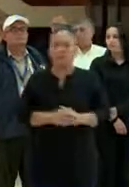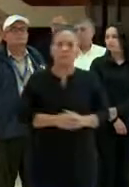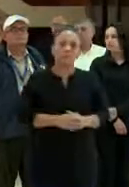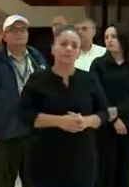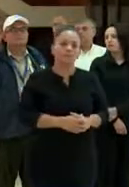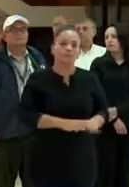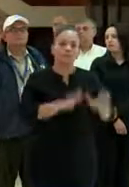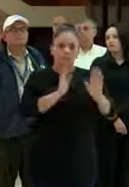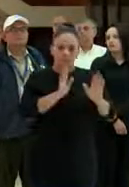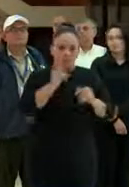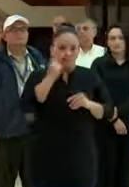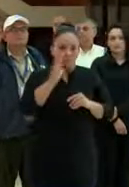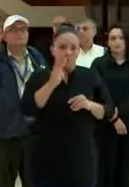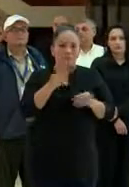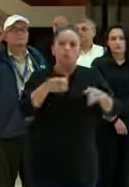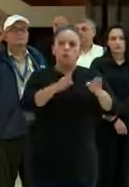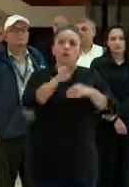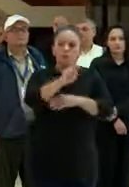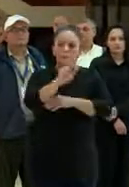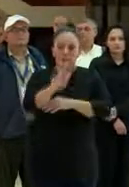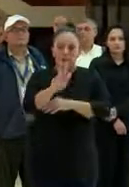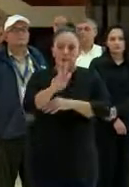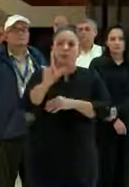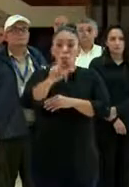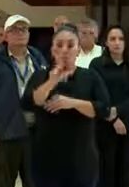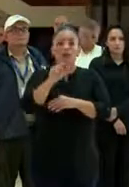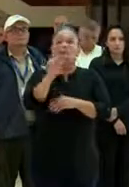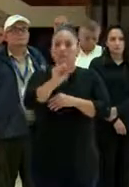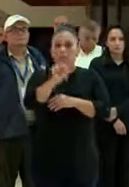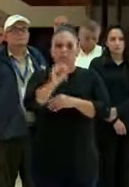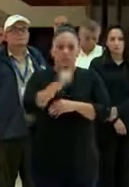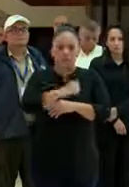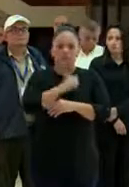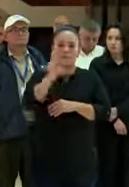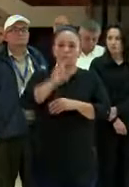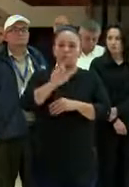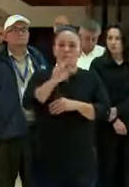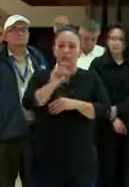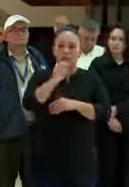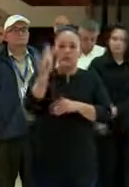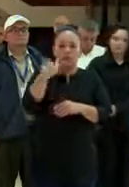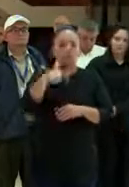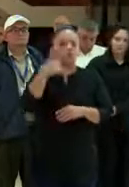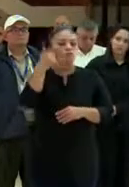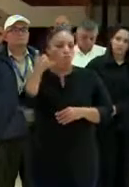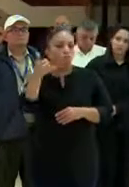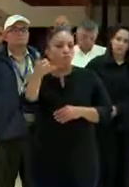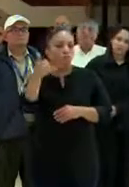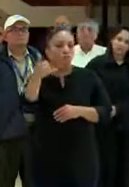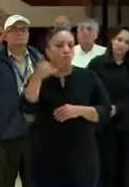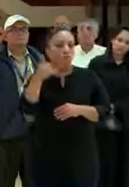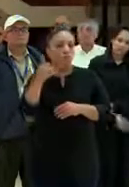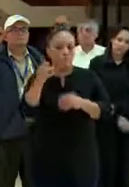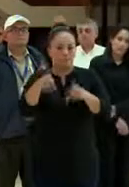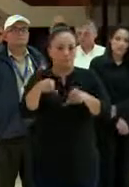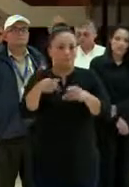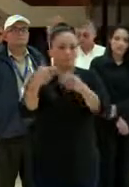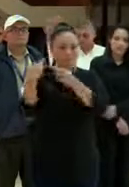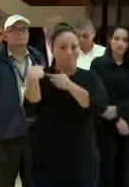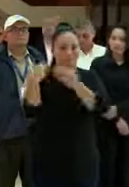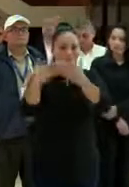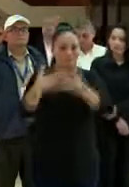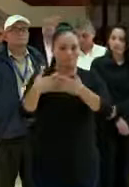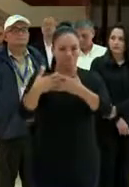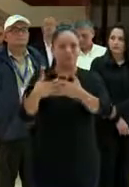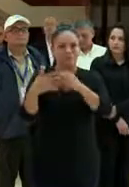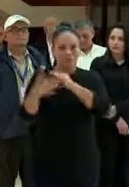Ruta 27, el día sábado llamé al Consejo de Concesiones, al secretario técnico, y le dije, por favor, llame a